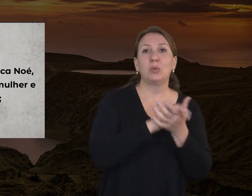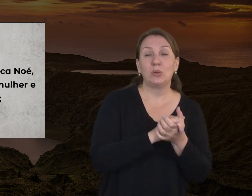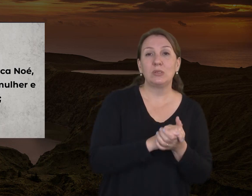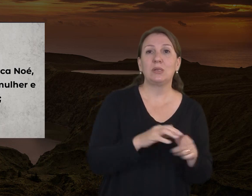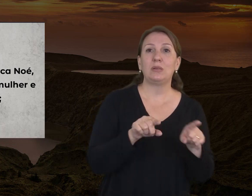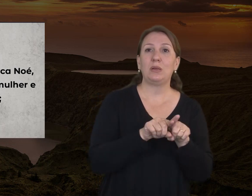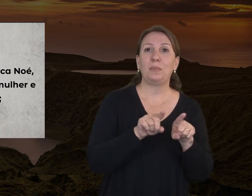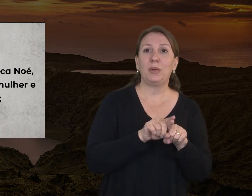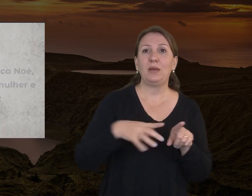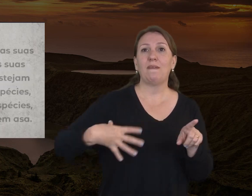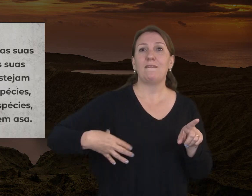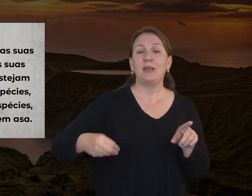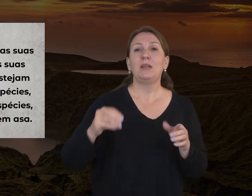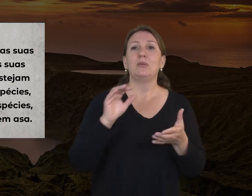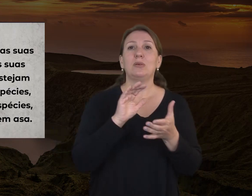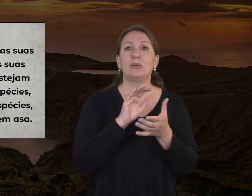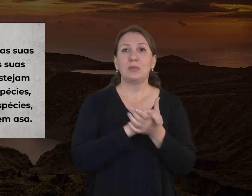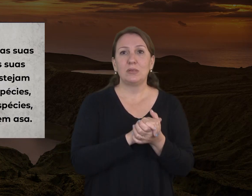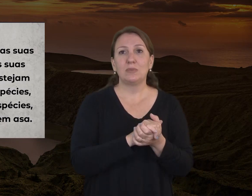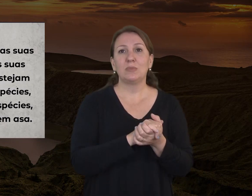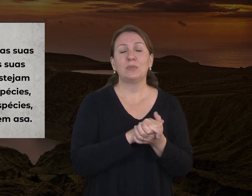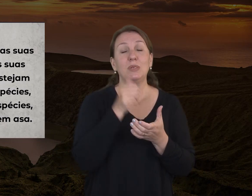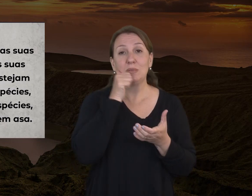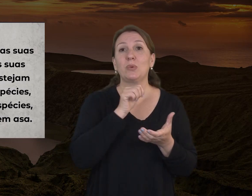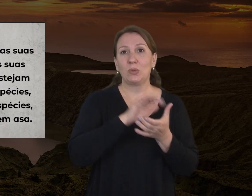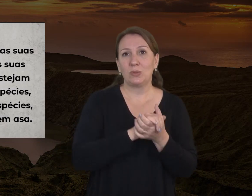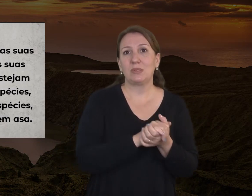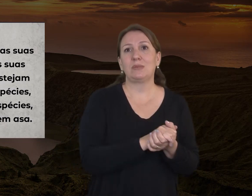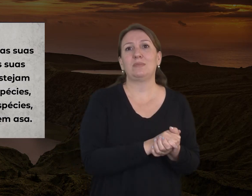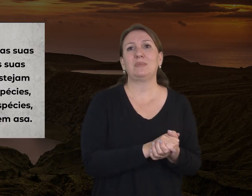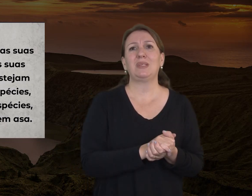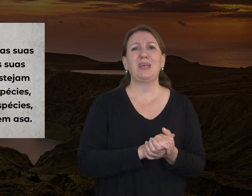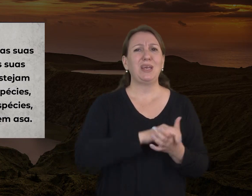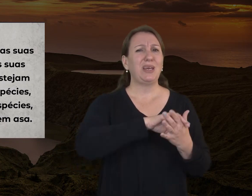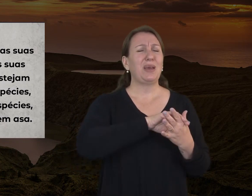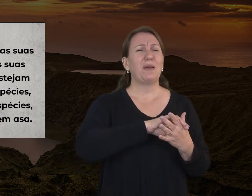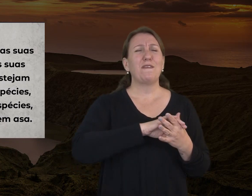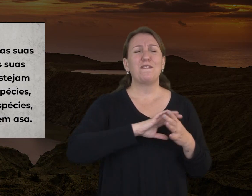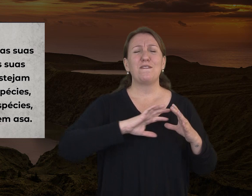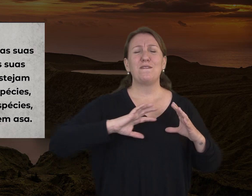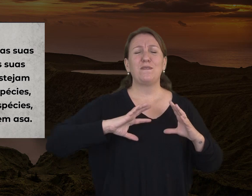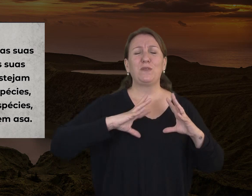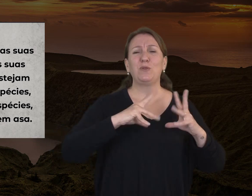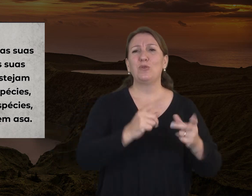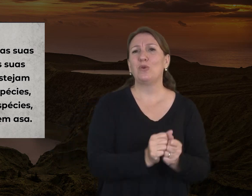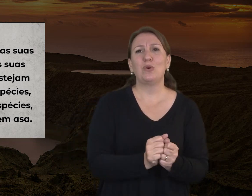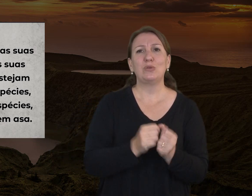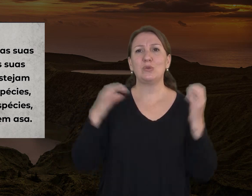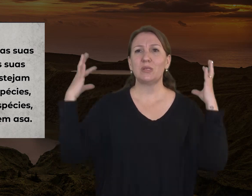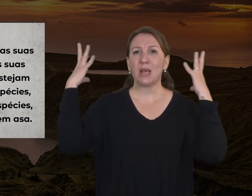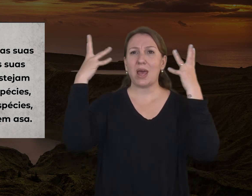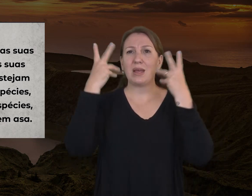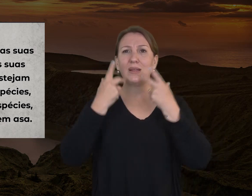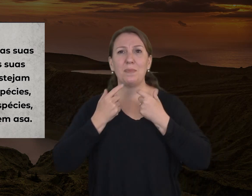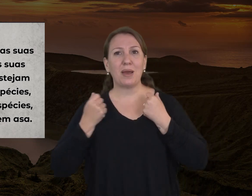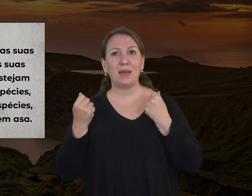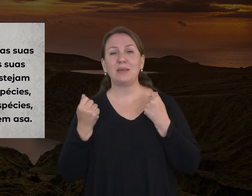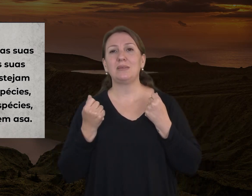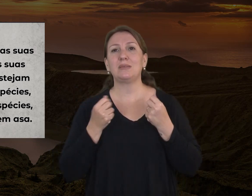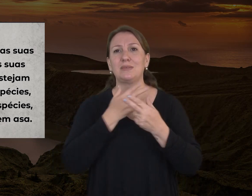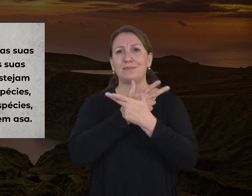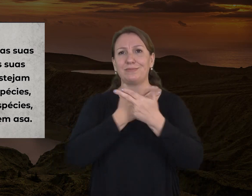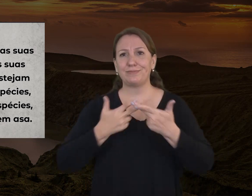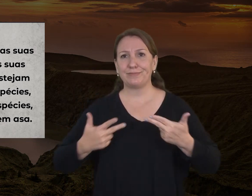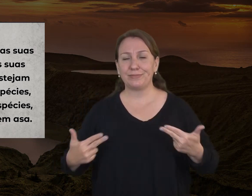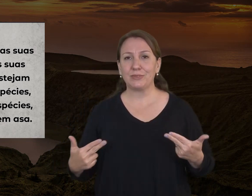filhos. Eles e todos os animais, segundo as suas espécies, todo o gado, segundo as suas